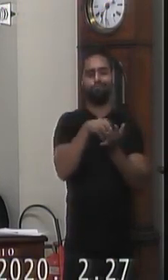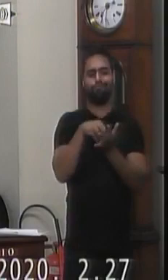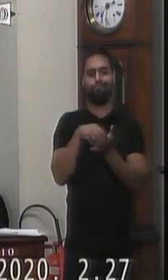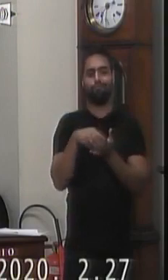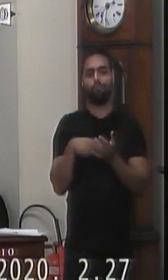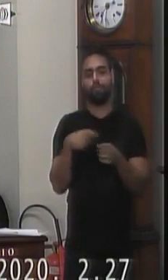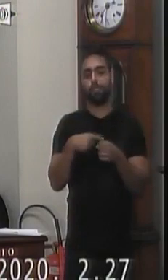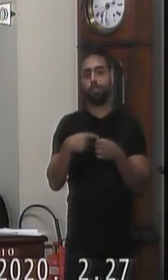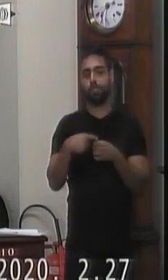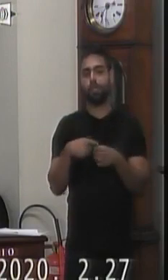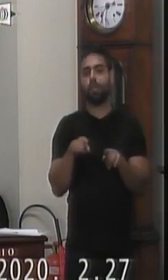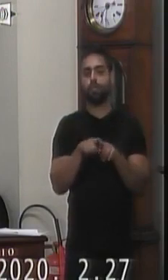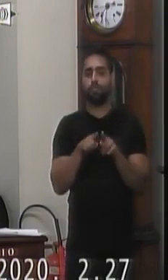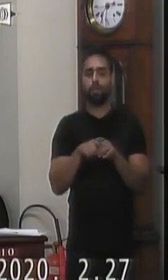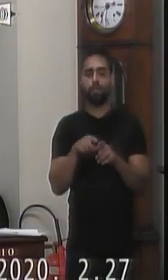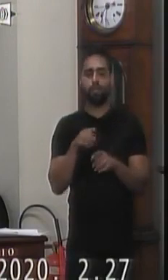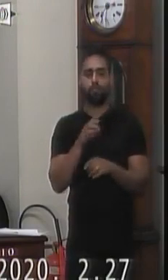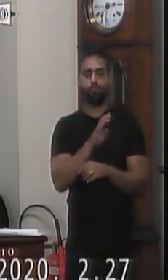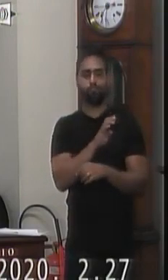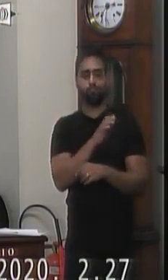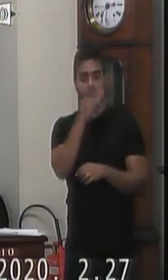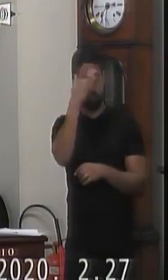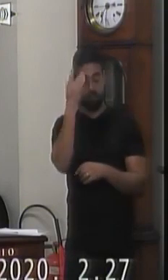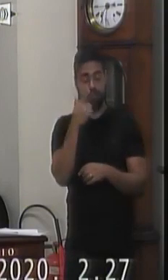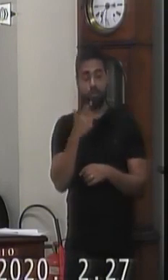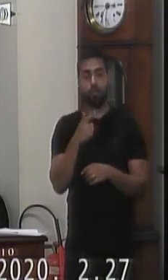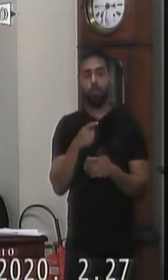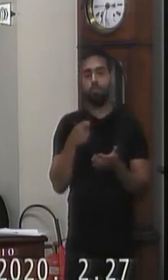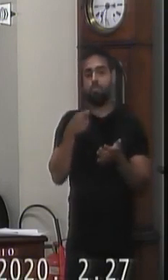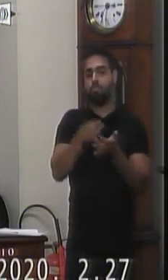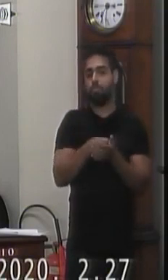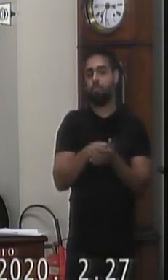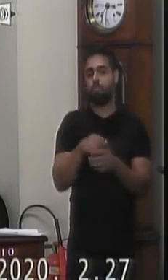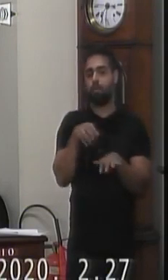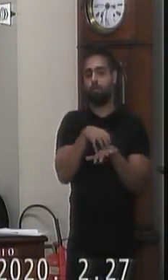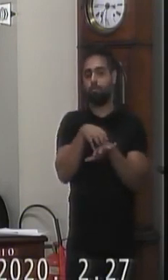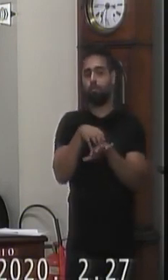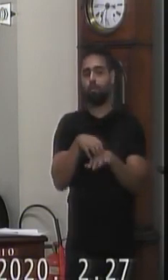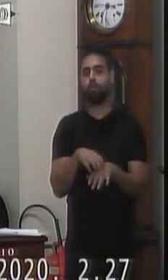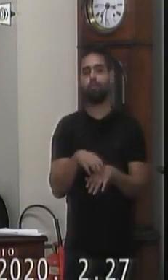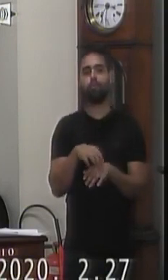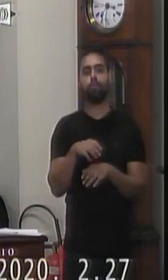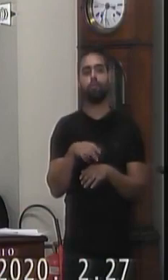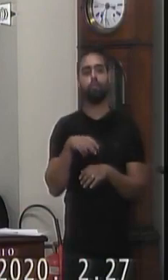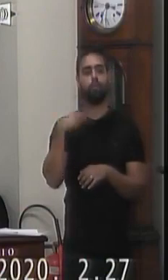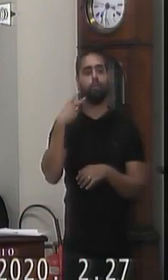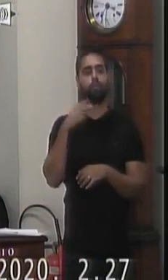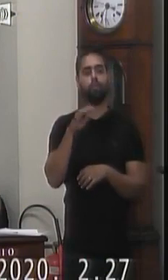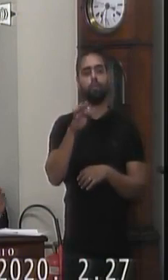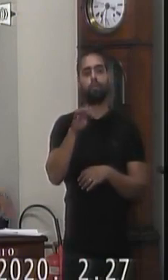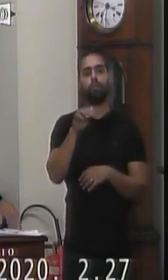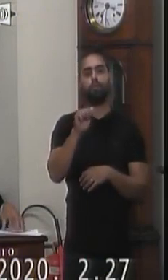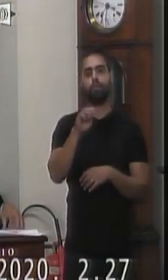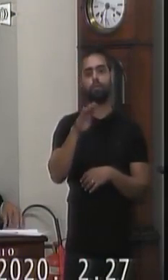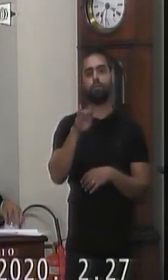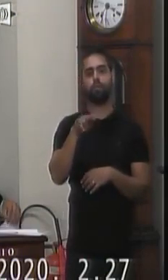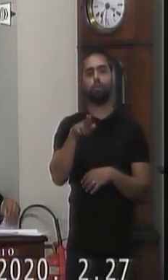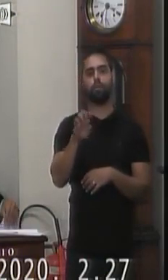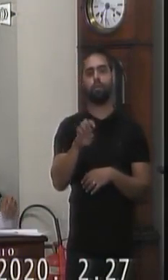Além da dificuldade financeira, onde muitos pacientes acabam pagando do próprio bolso o seu transporte. Sala de sessões, 27 de fevereiro, vereadora